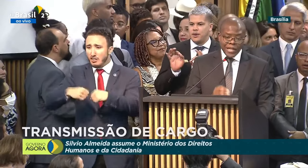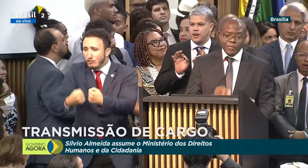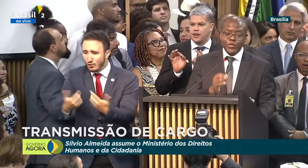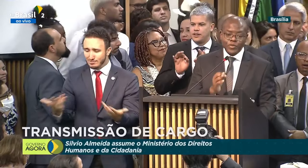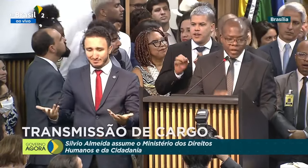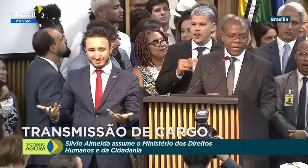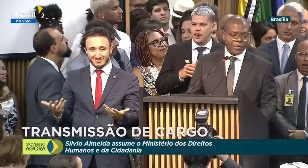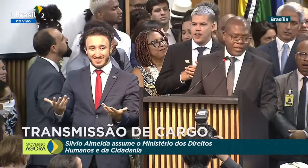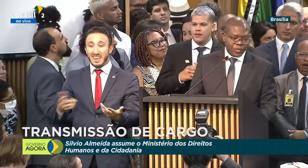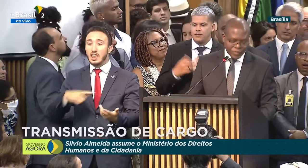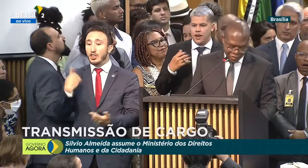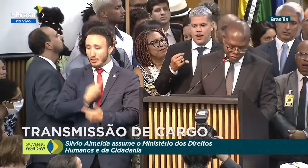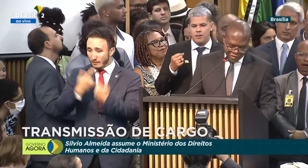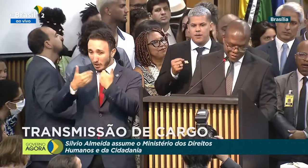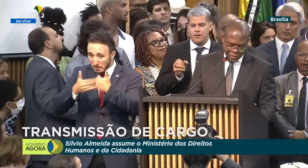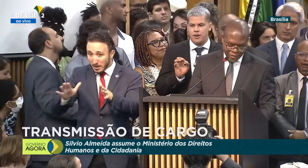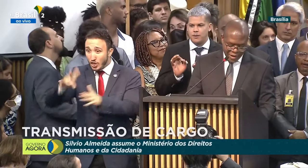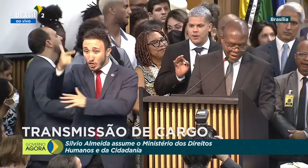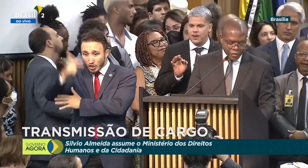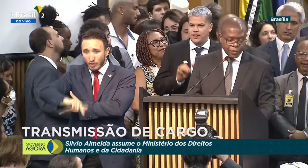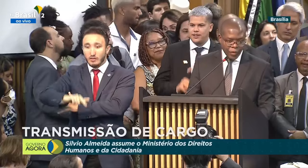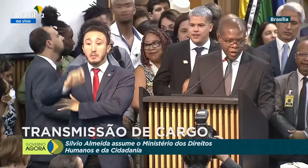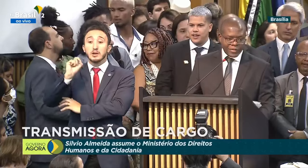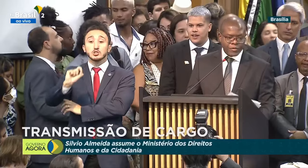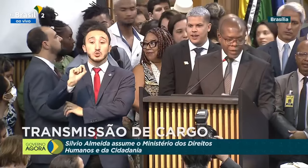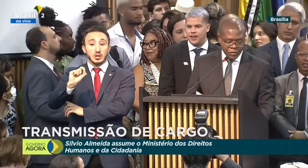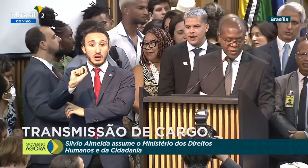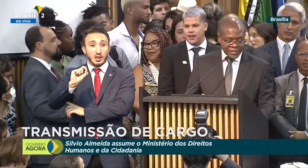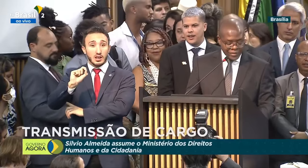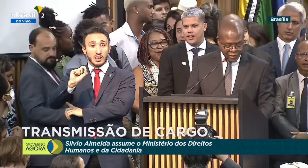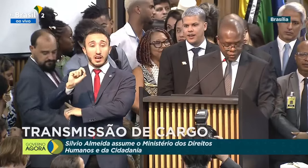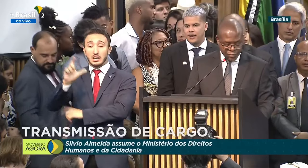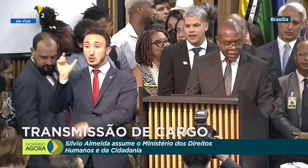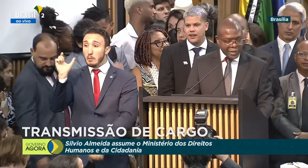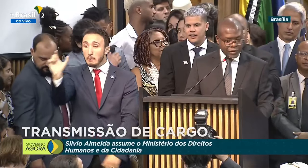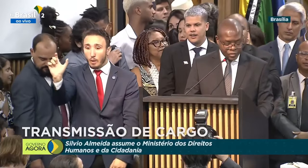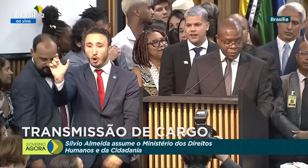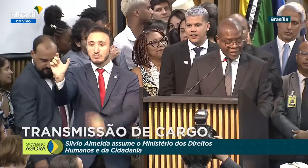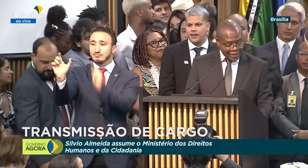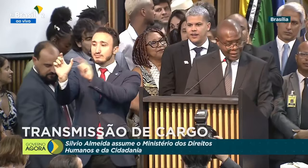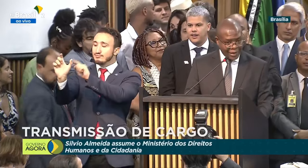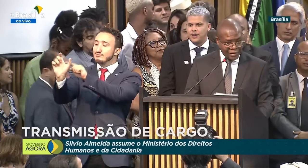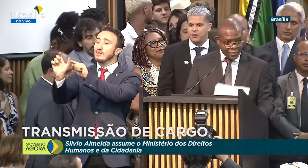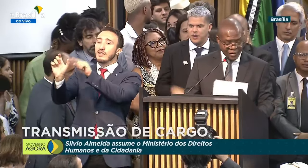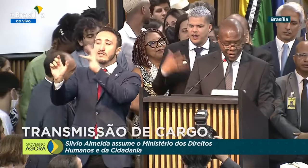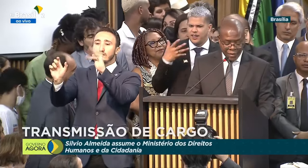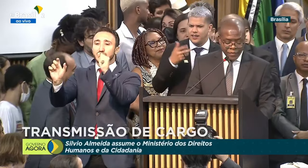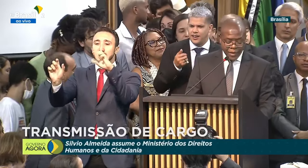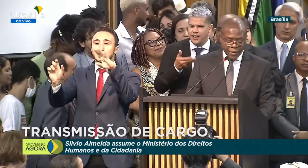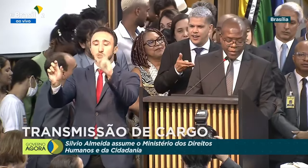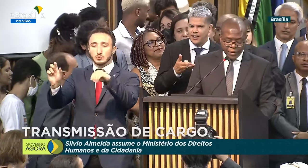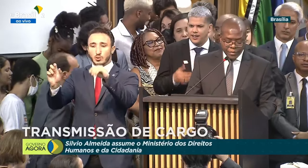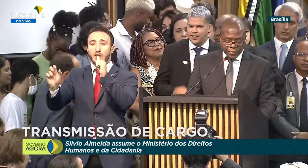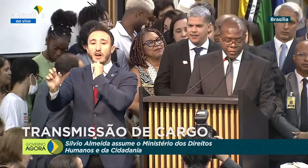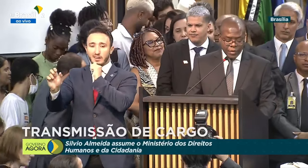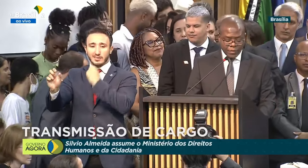e abriremos novamente Como já aconteceu as portas para o fascismo que ainda nos espreita